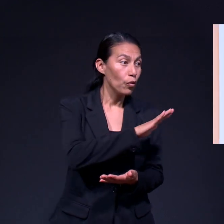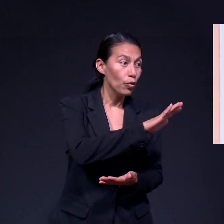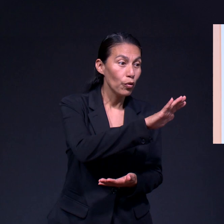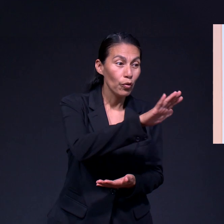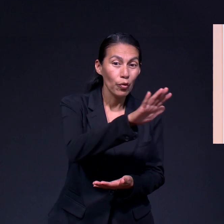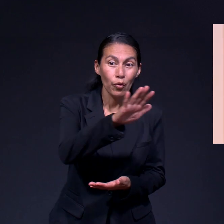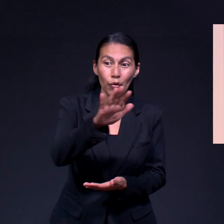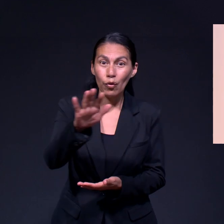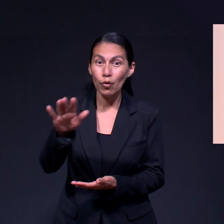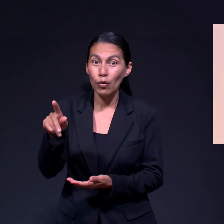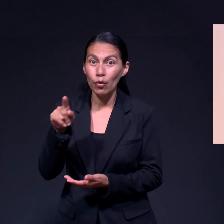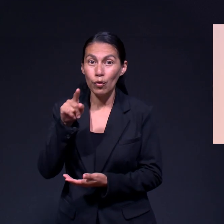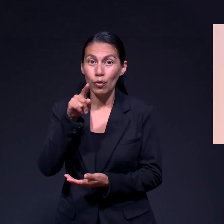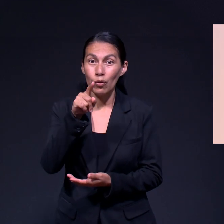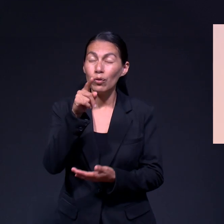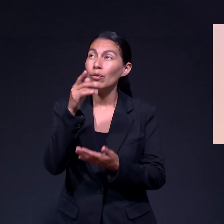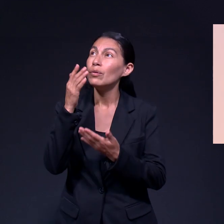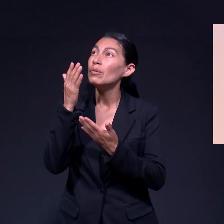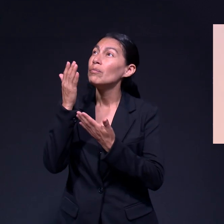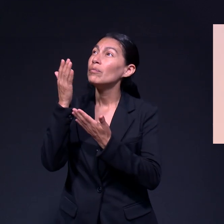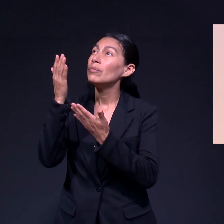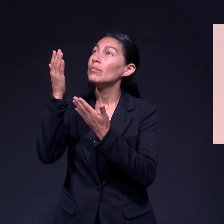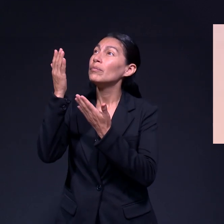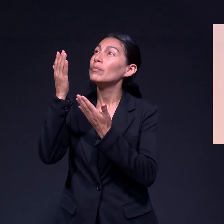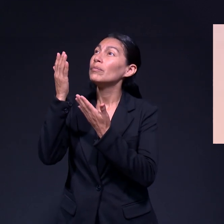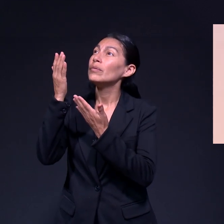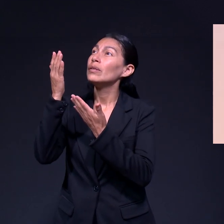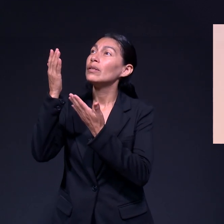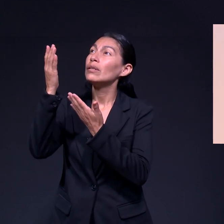que tú estás pidiendo